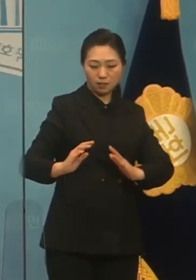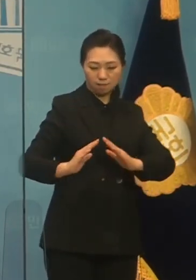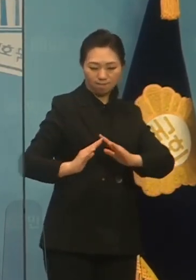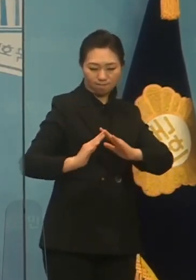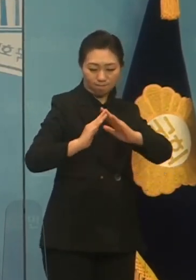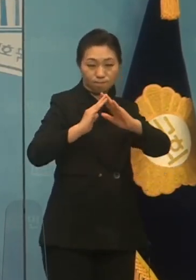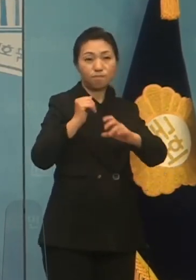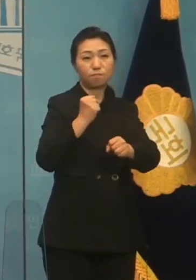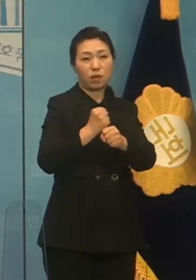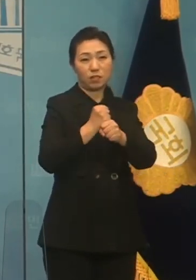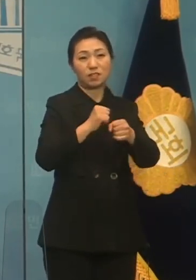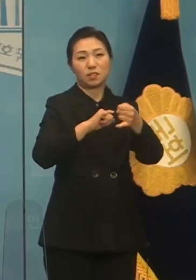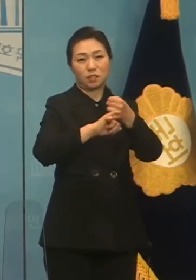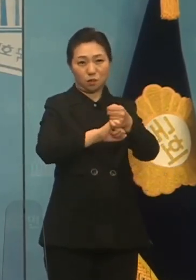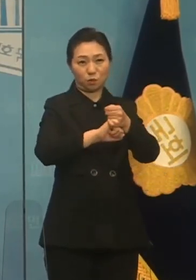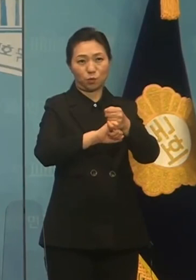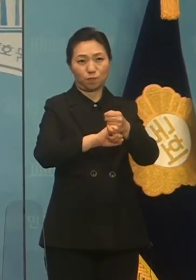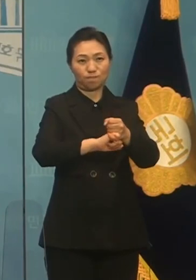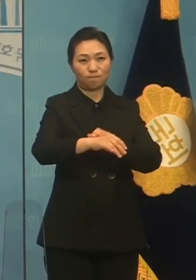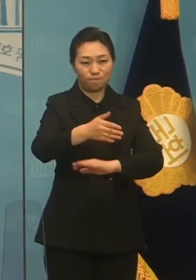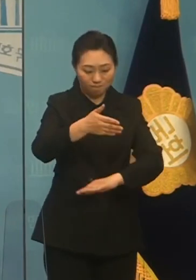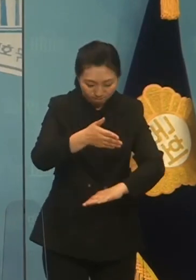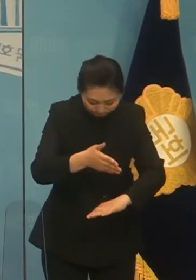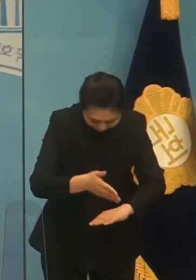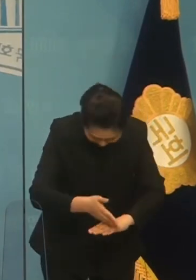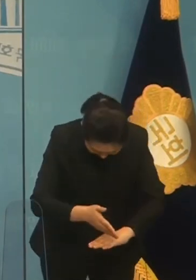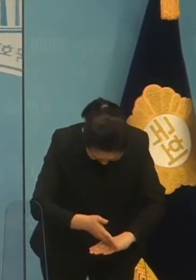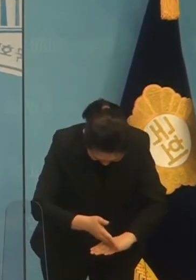짓겠습니다. 고맙습니다.